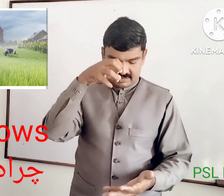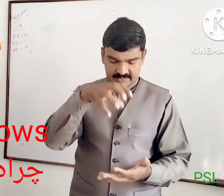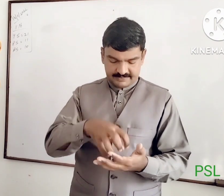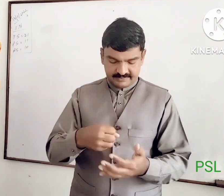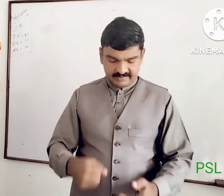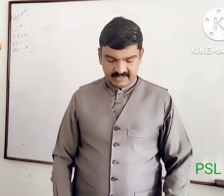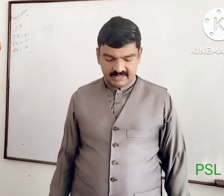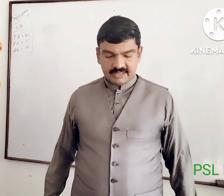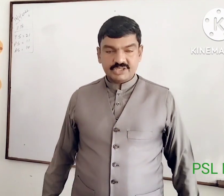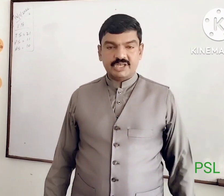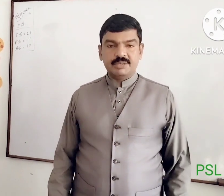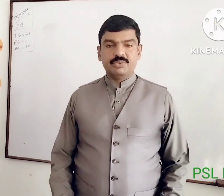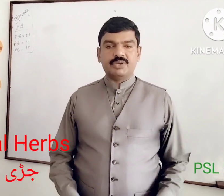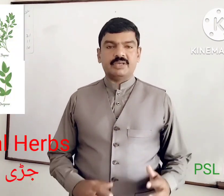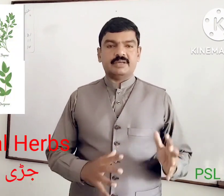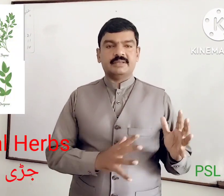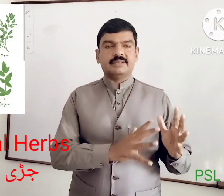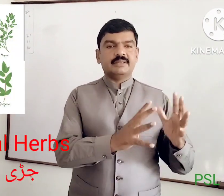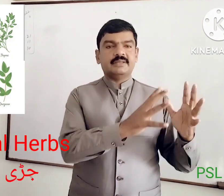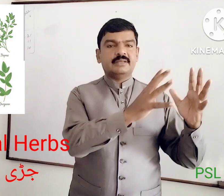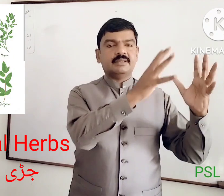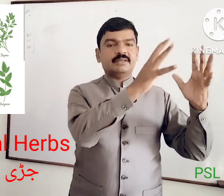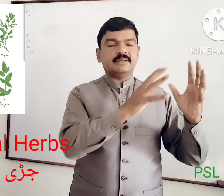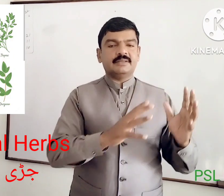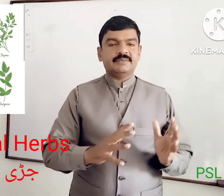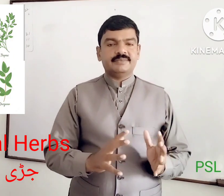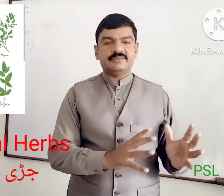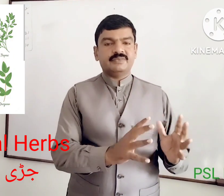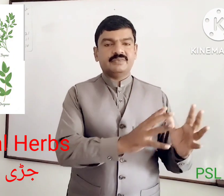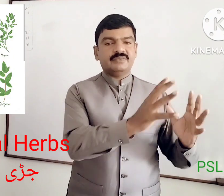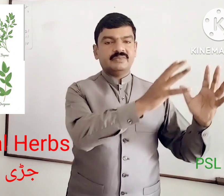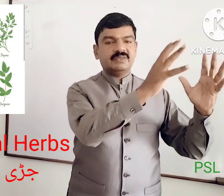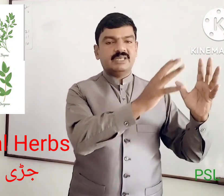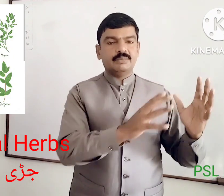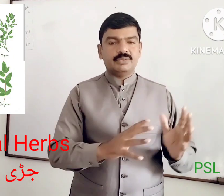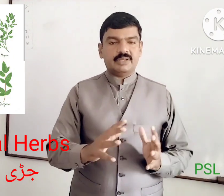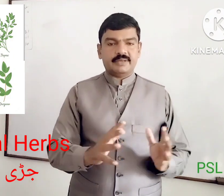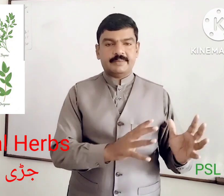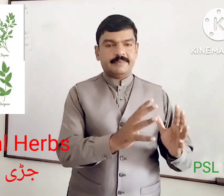खाना जड़ी बूटियां